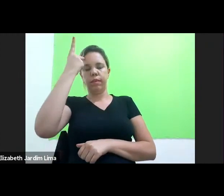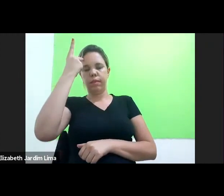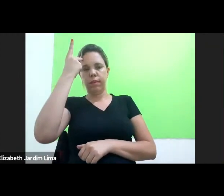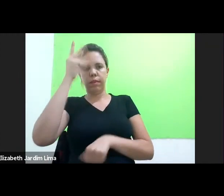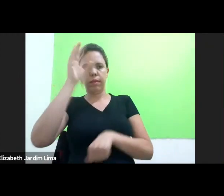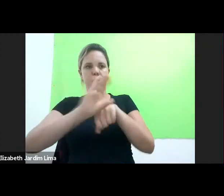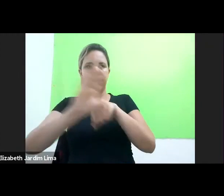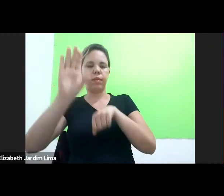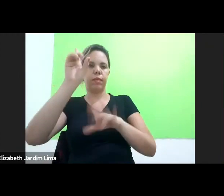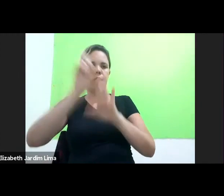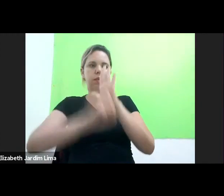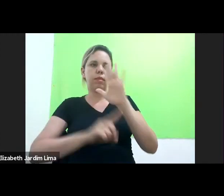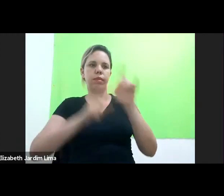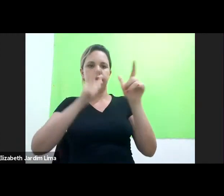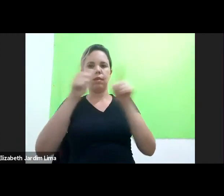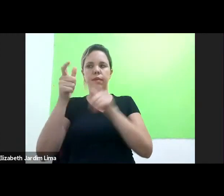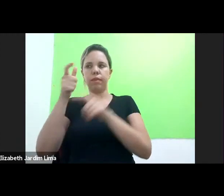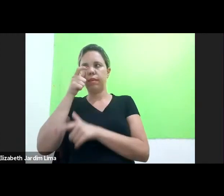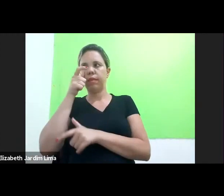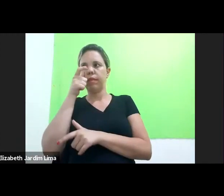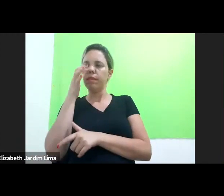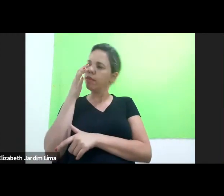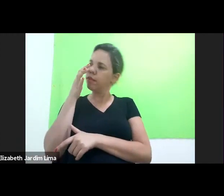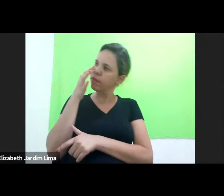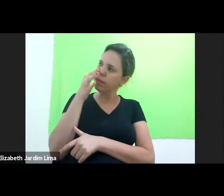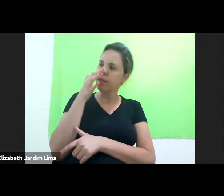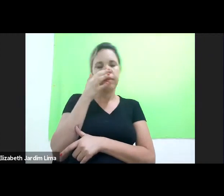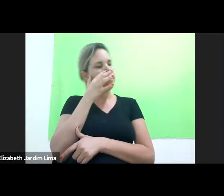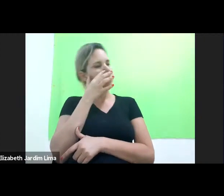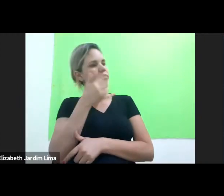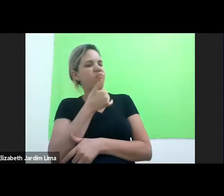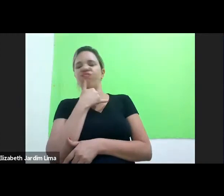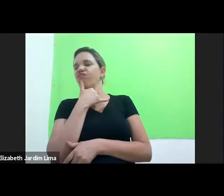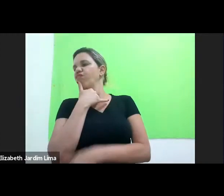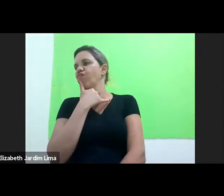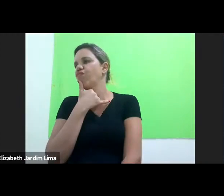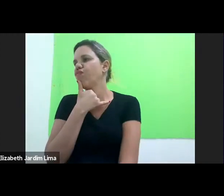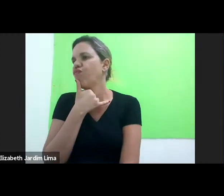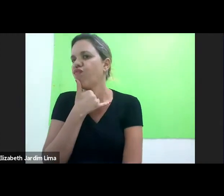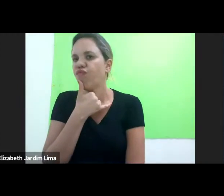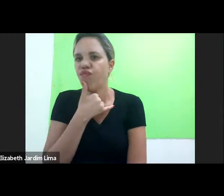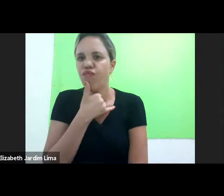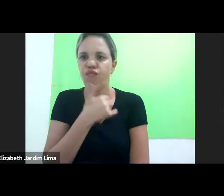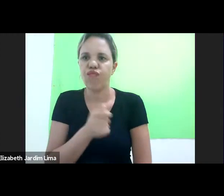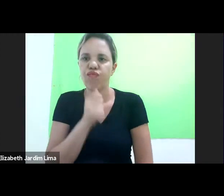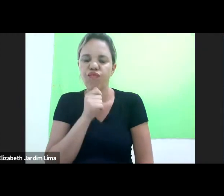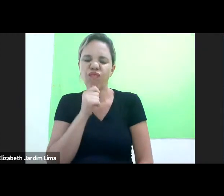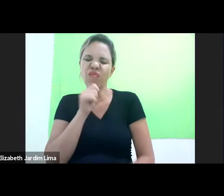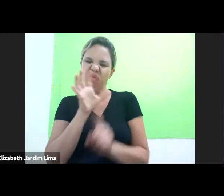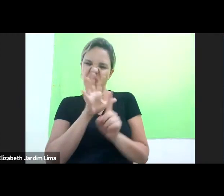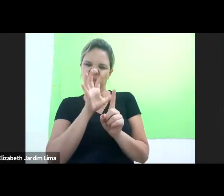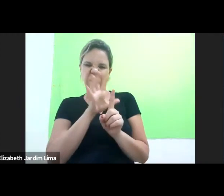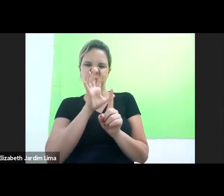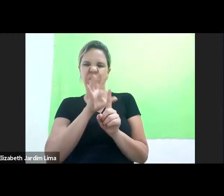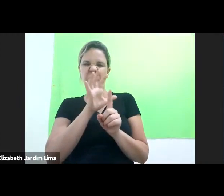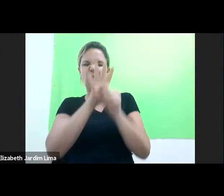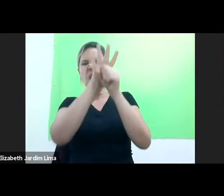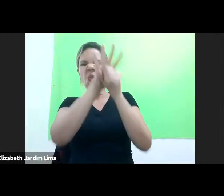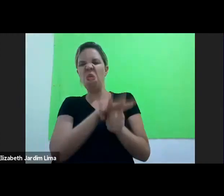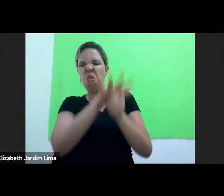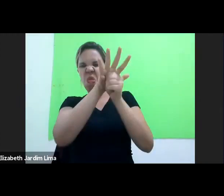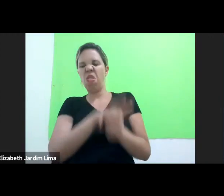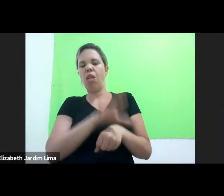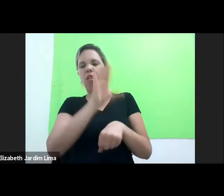o ambiente, né, um ambiente, infelizmente, ainda opressor, né, um curso